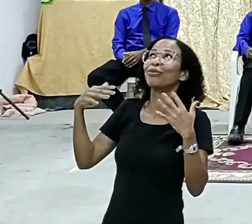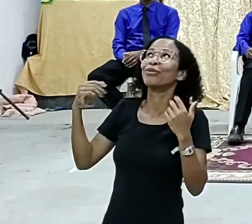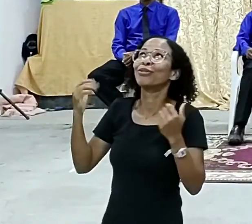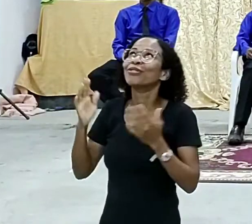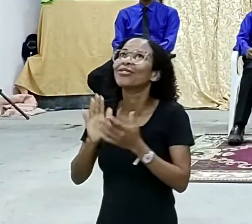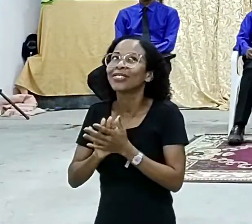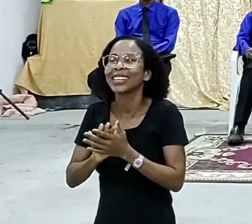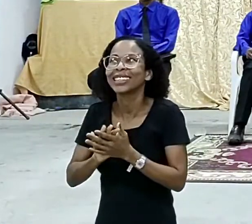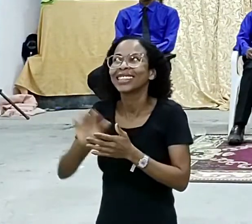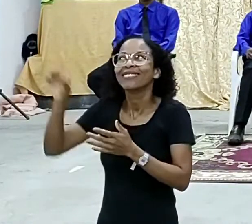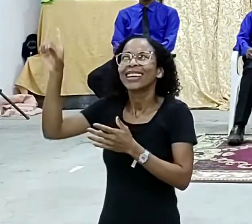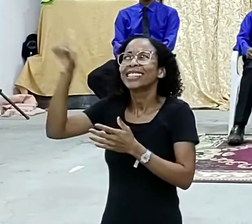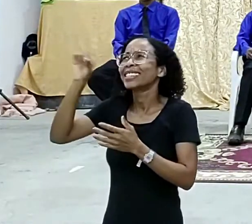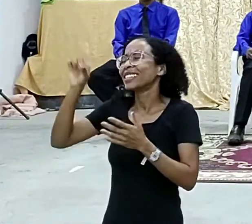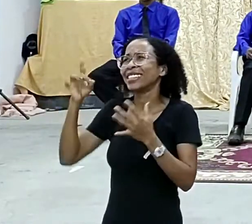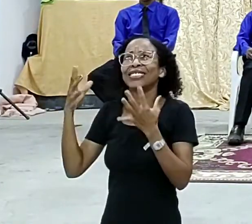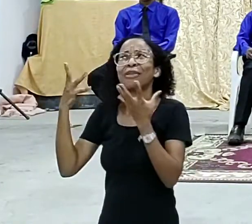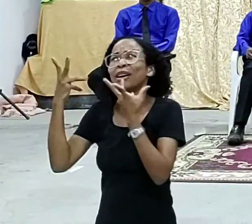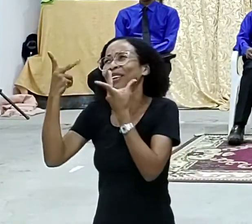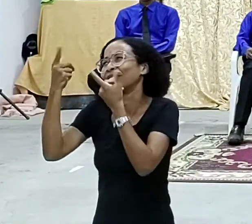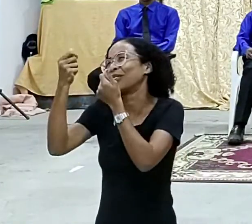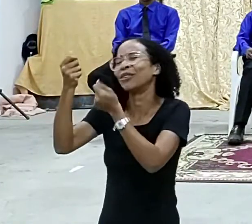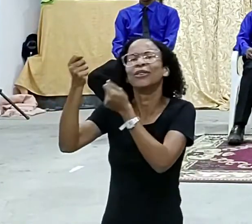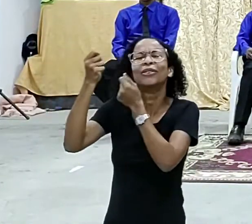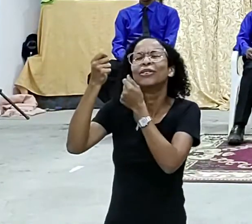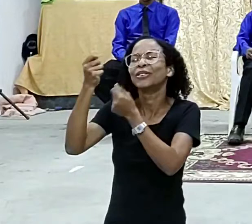mas Deus, Ele dá grandes coisas.